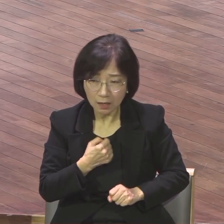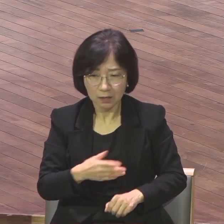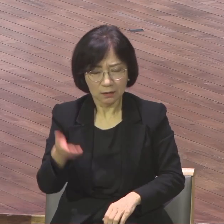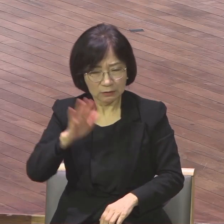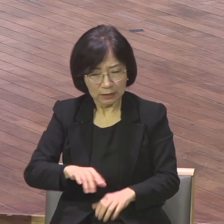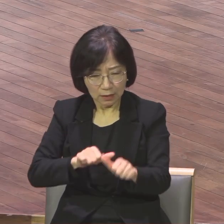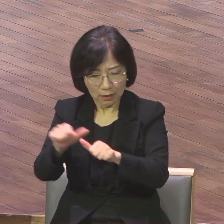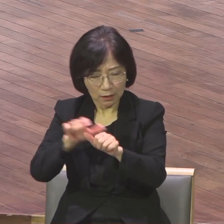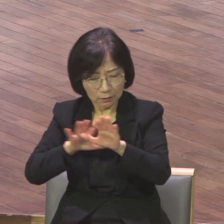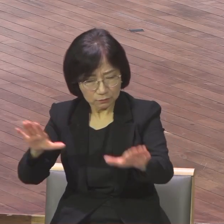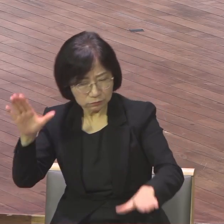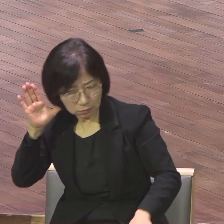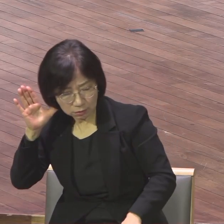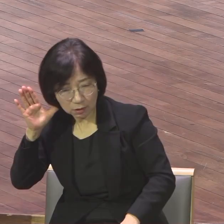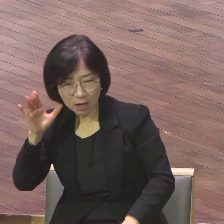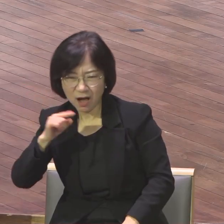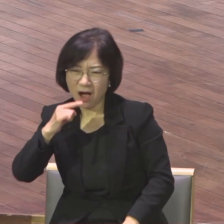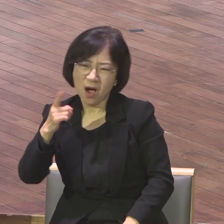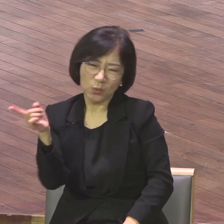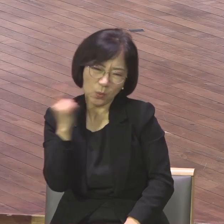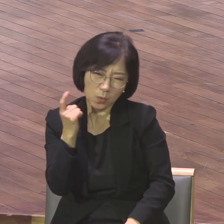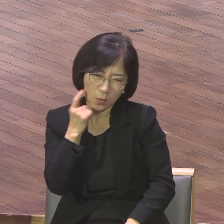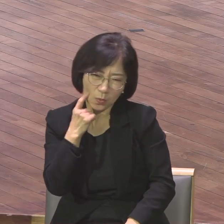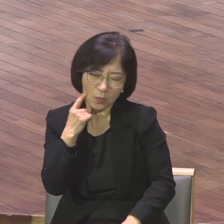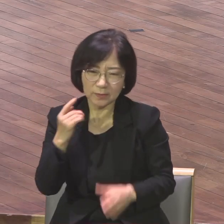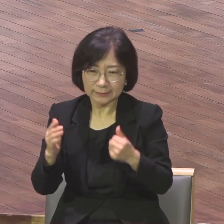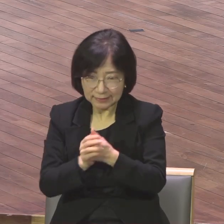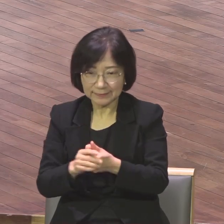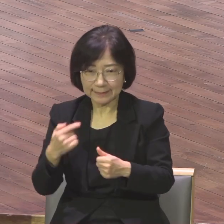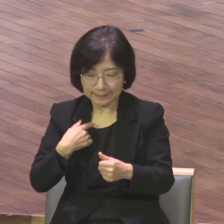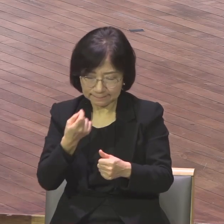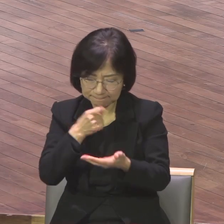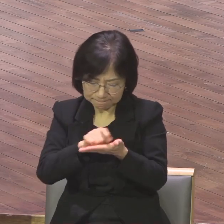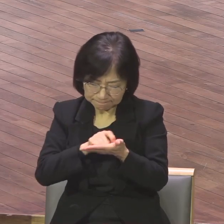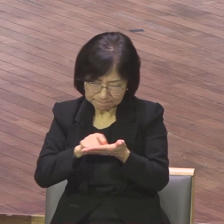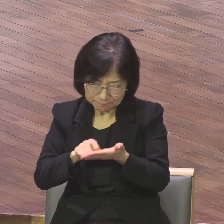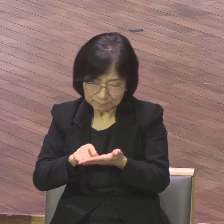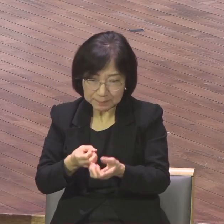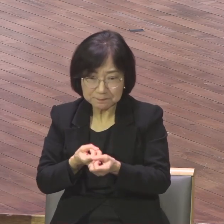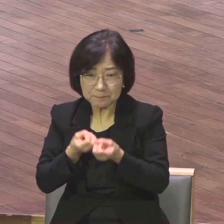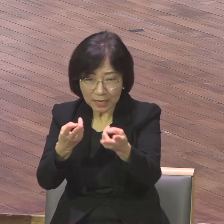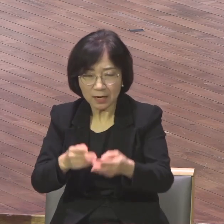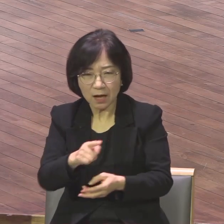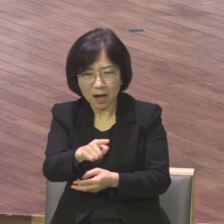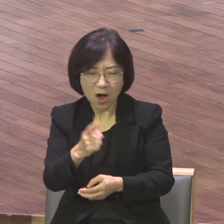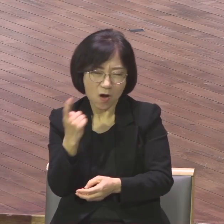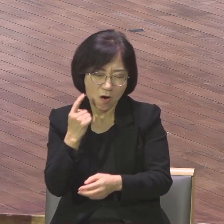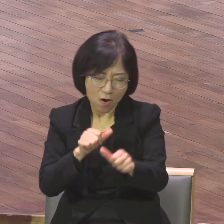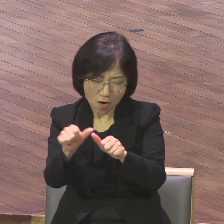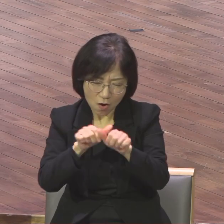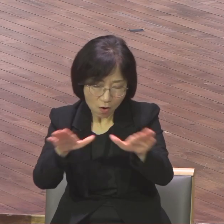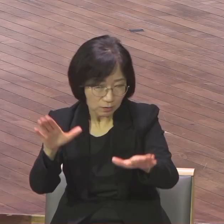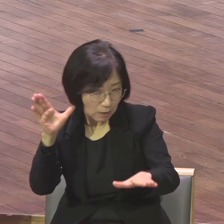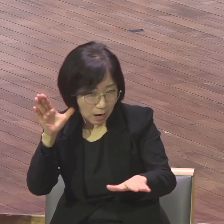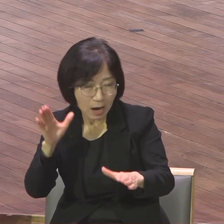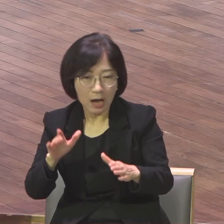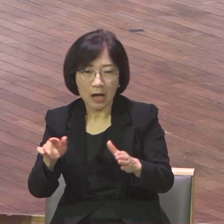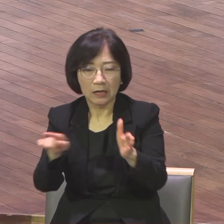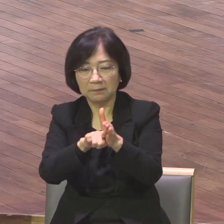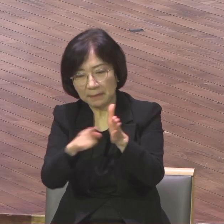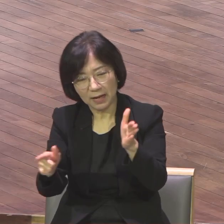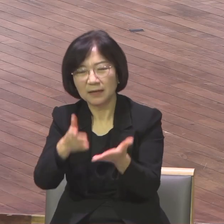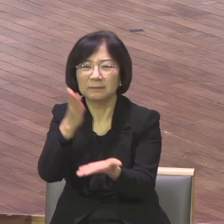틀리는 이 소문에 대해서 흔들리지 말 것을 여기 당부를 하는 내용이에요.